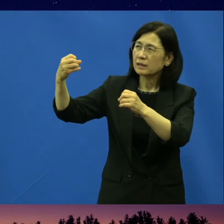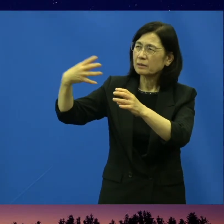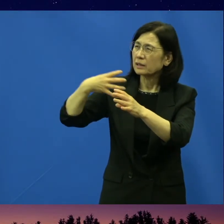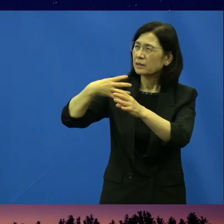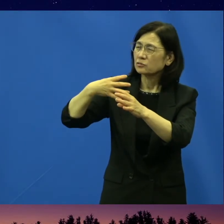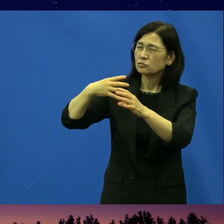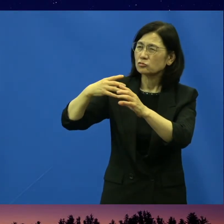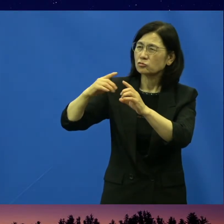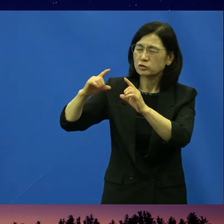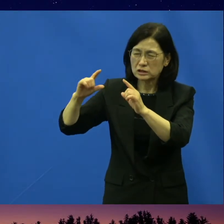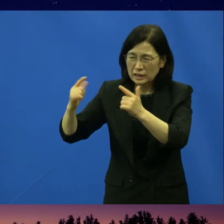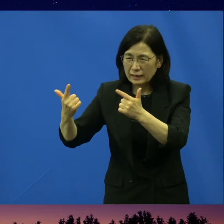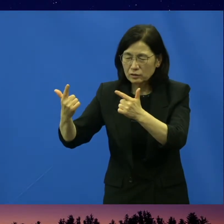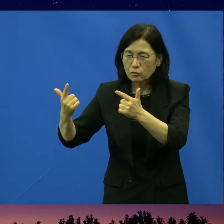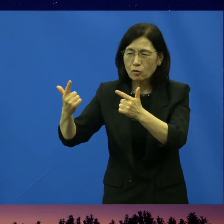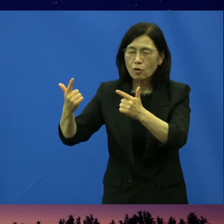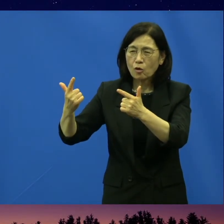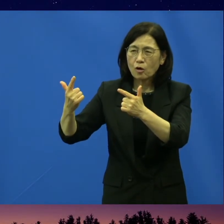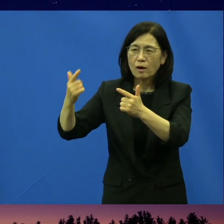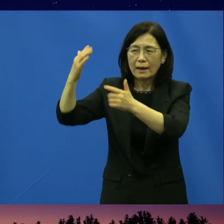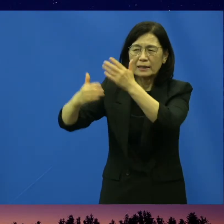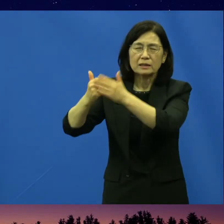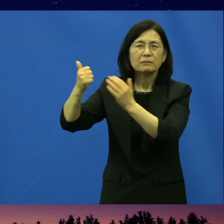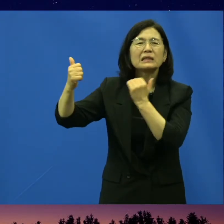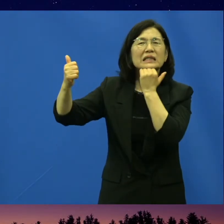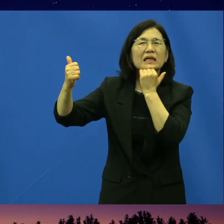그때 중요한 태도는 기도를 포기하지 않아야 돼요.